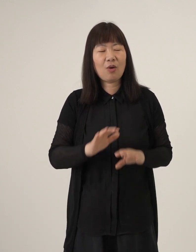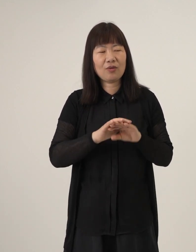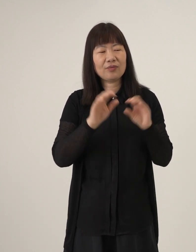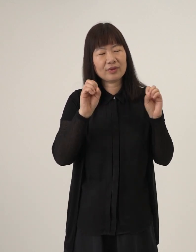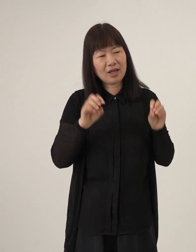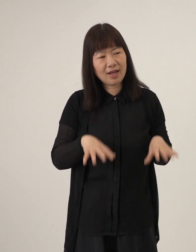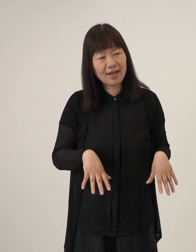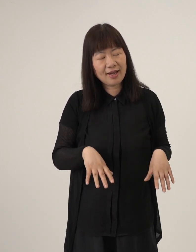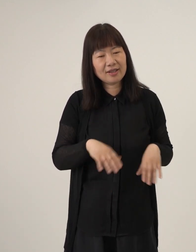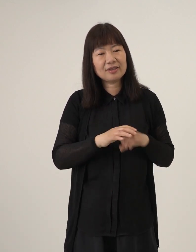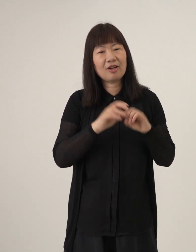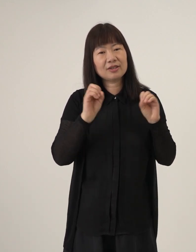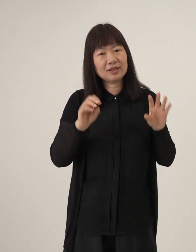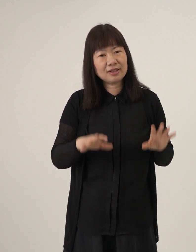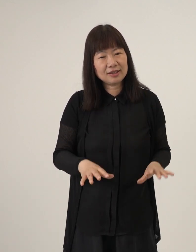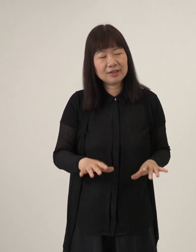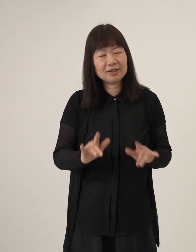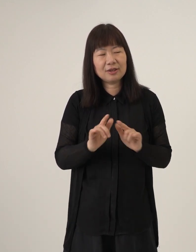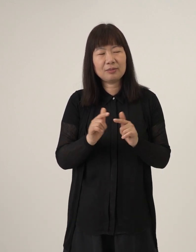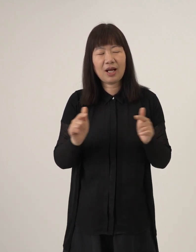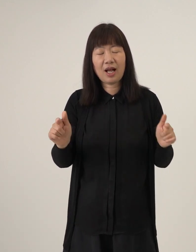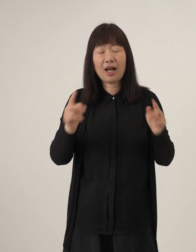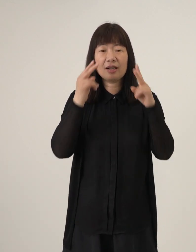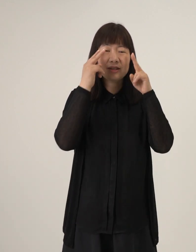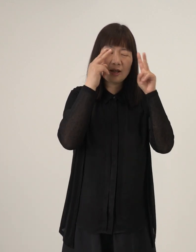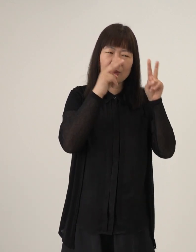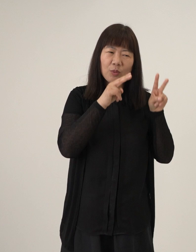헛되고 헛된 것들을